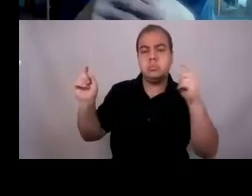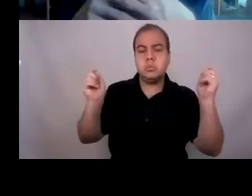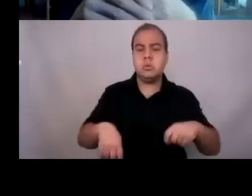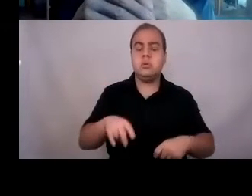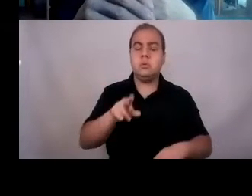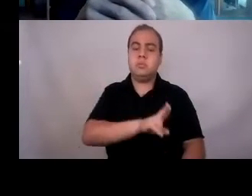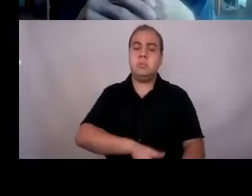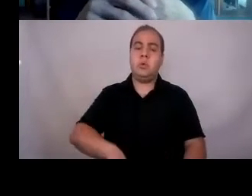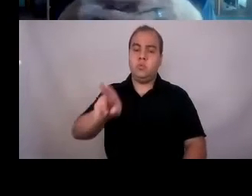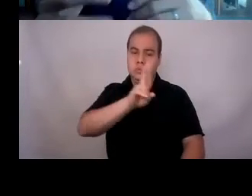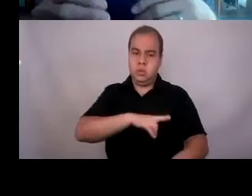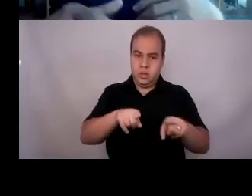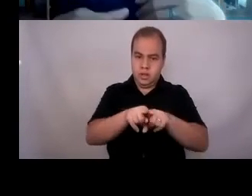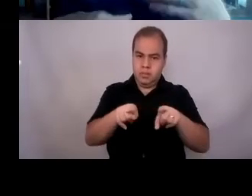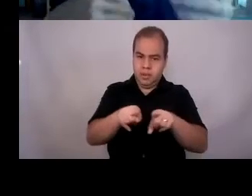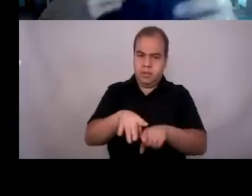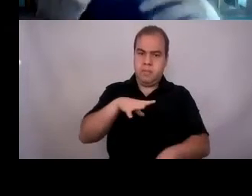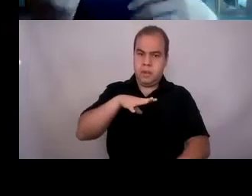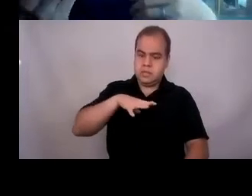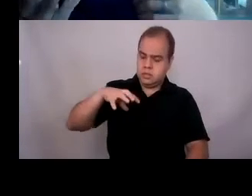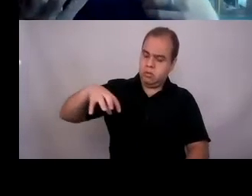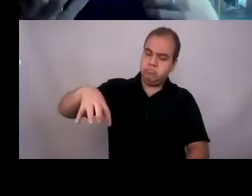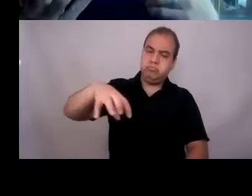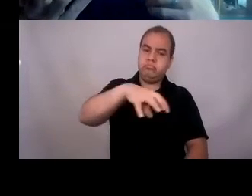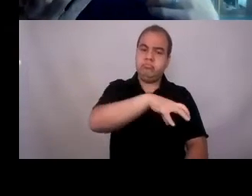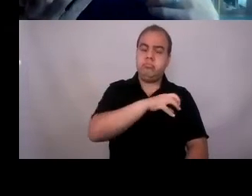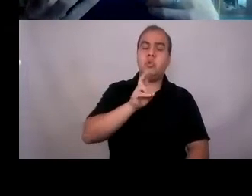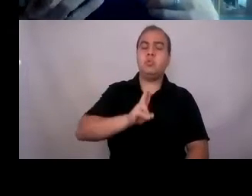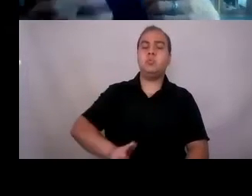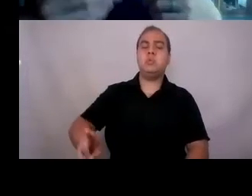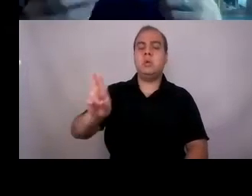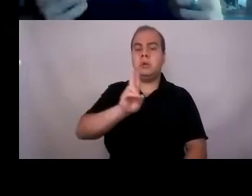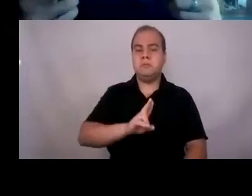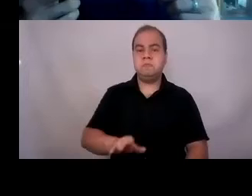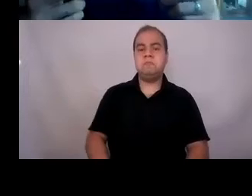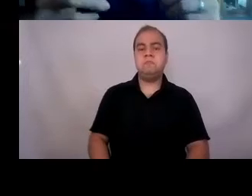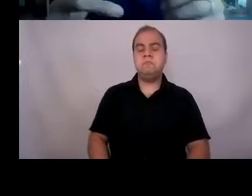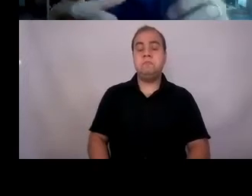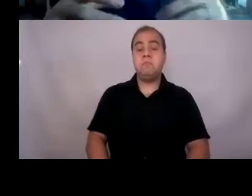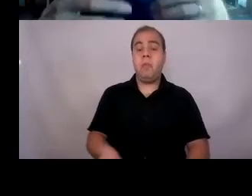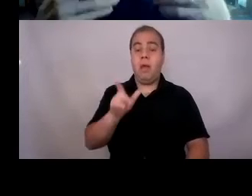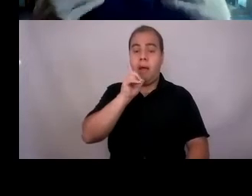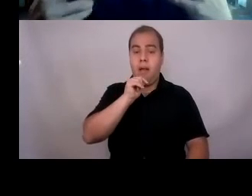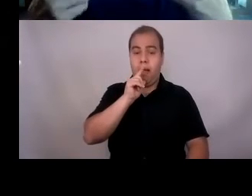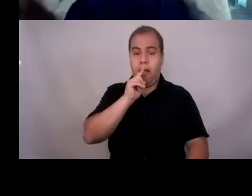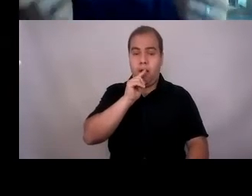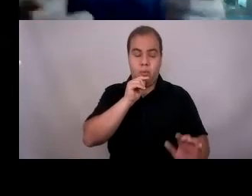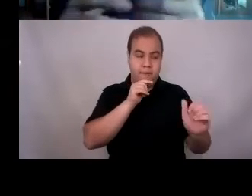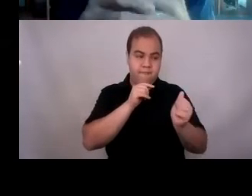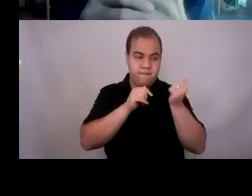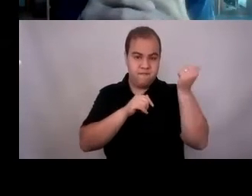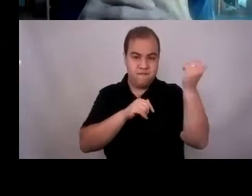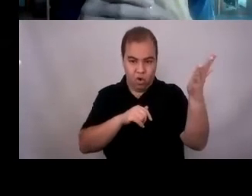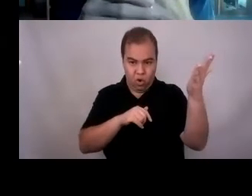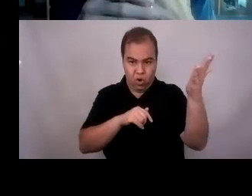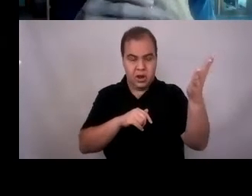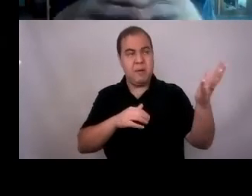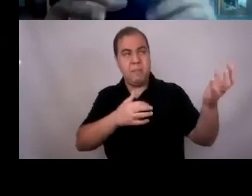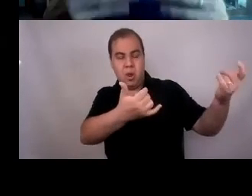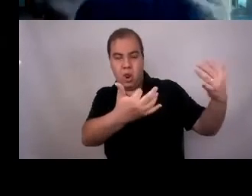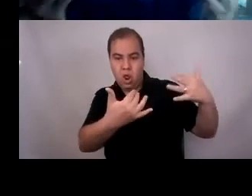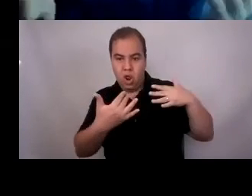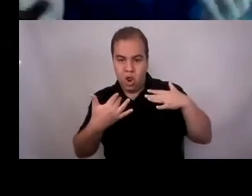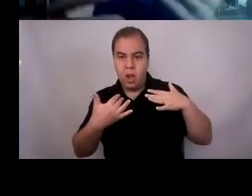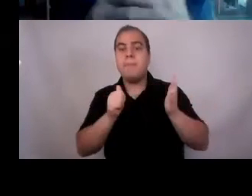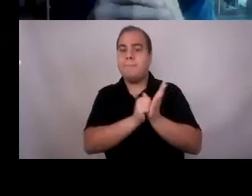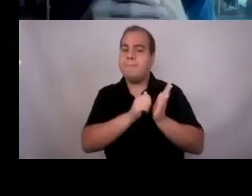abastecimento das cidades. Quanto mais água vinha de fora, maior era a multa que eles tinham que pagar também.